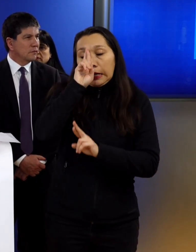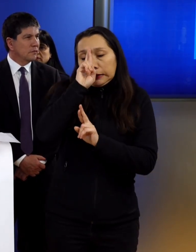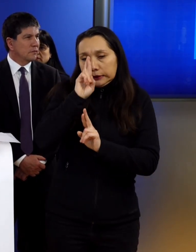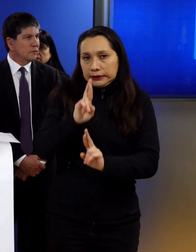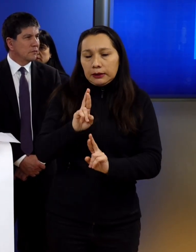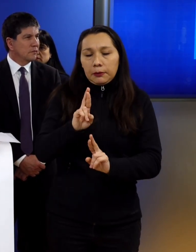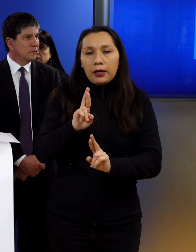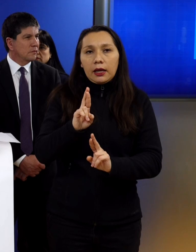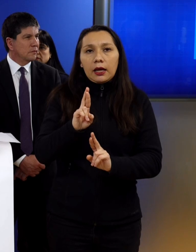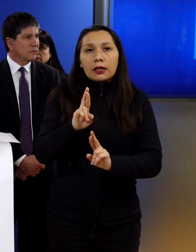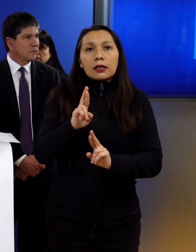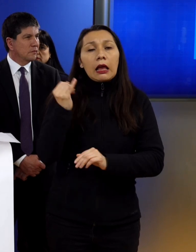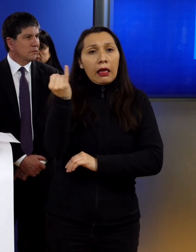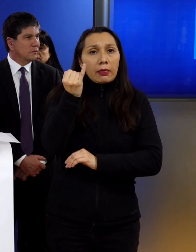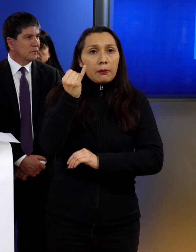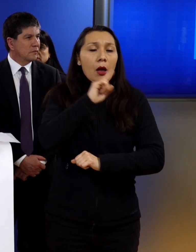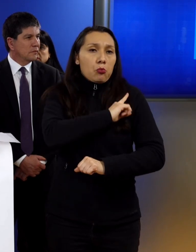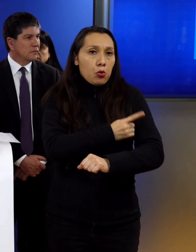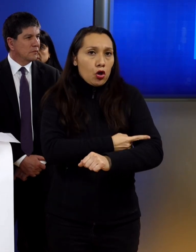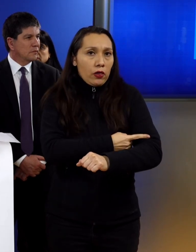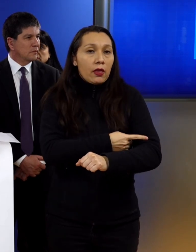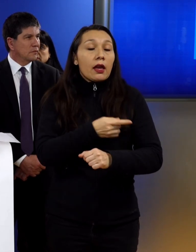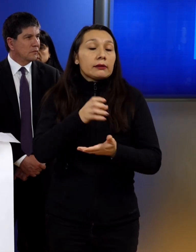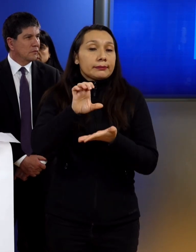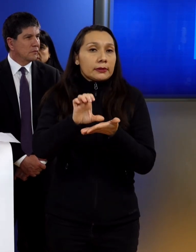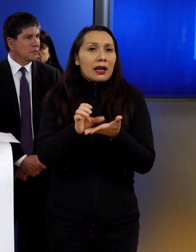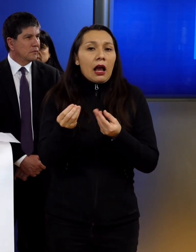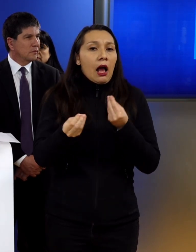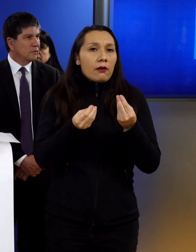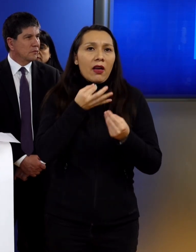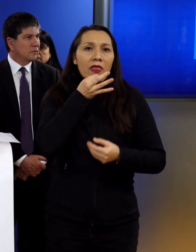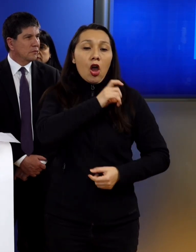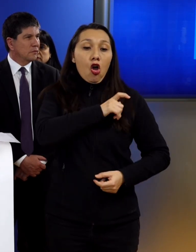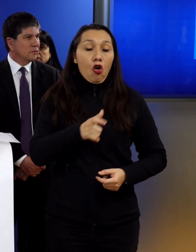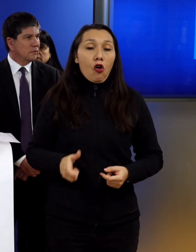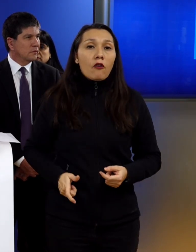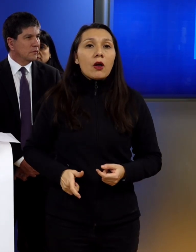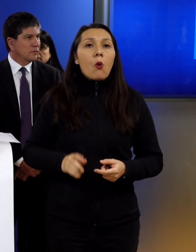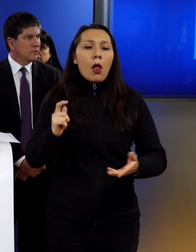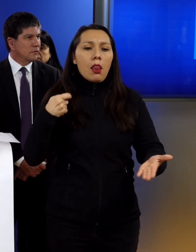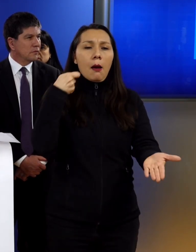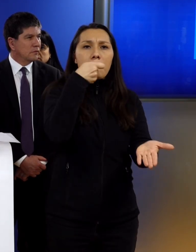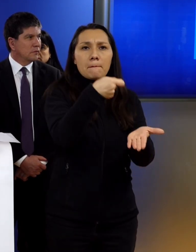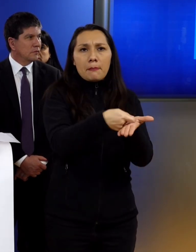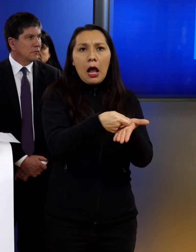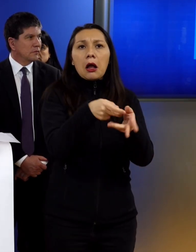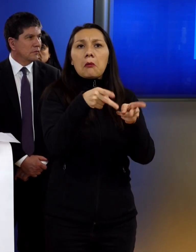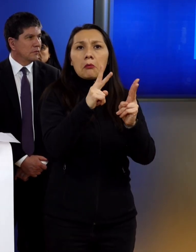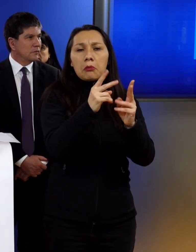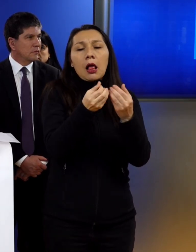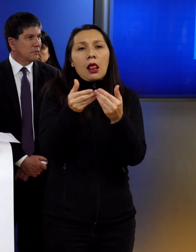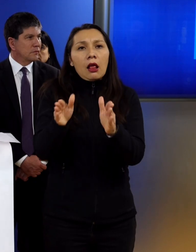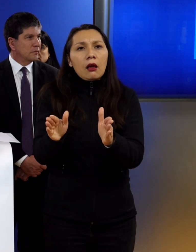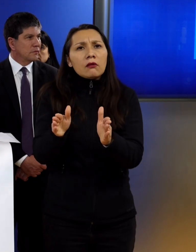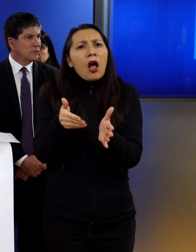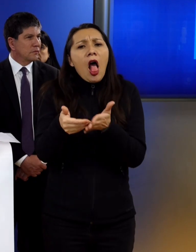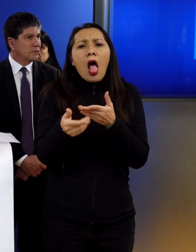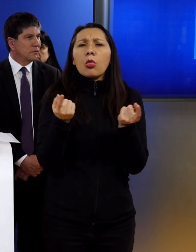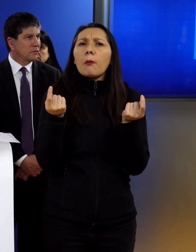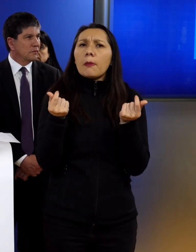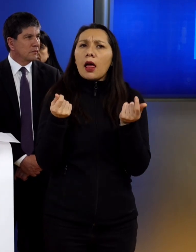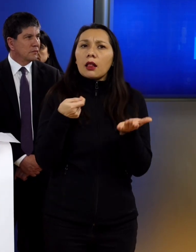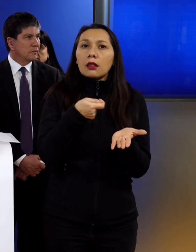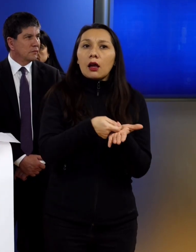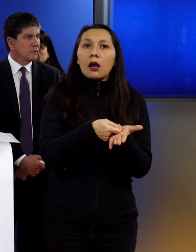respetando la independencia de los poderes, pero ¿qué se puede hacer del gobierno desde el punto de vista de la fianza? Porque hay voces que dicen de dónde sale este dinero,